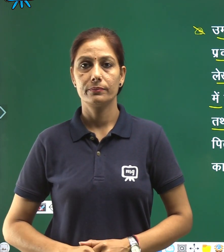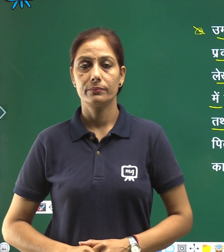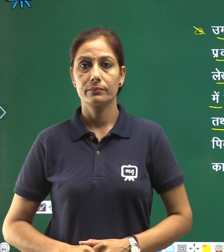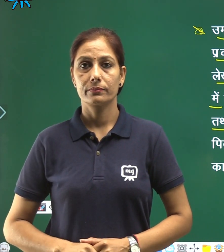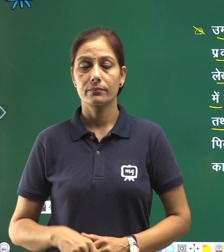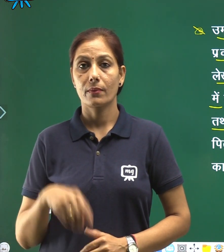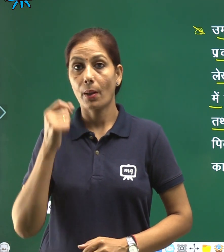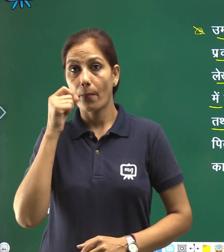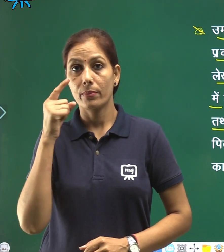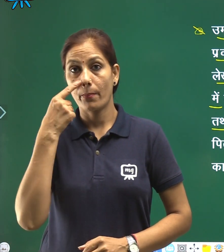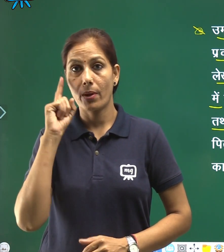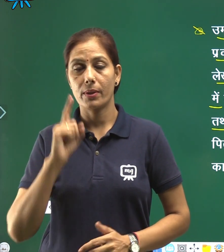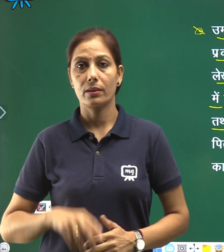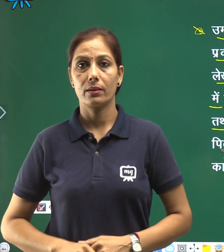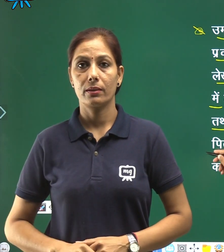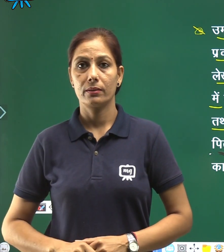माता पिता की